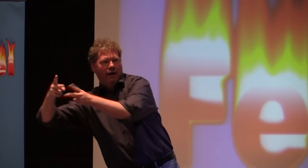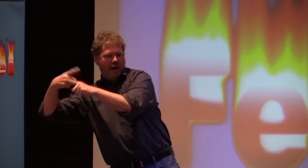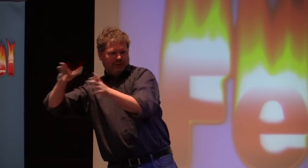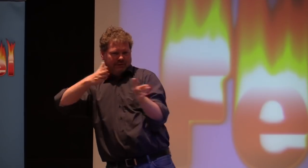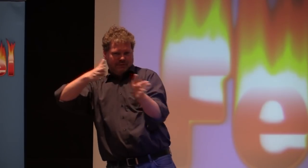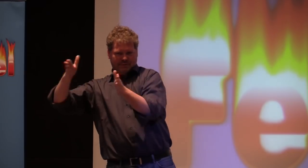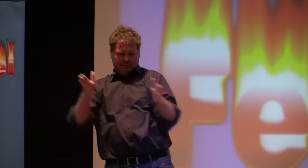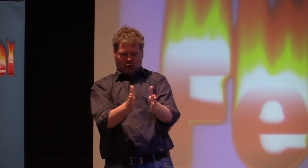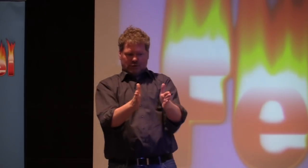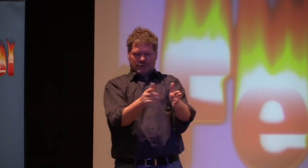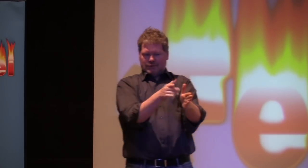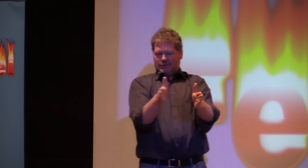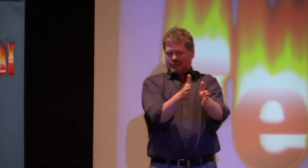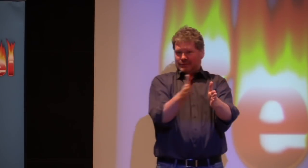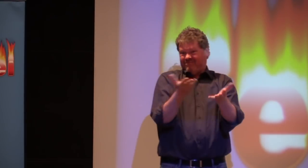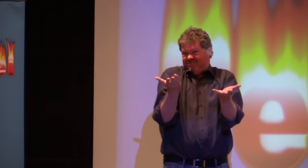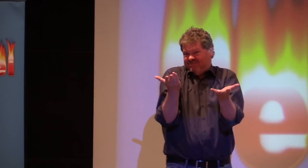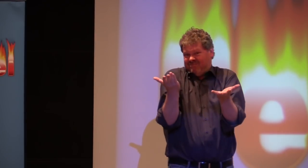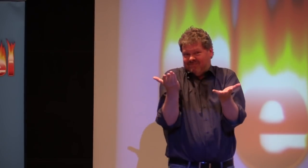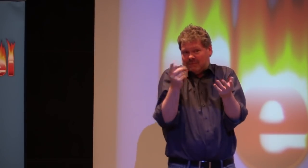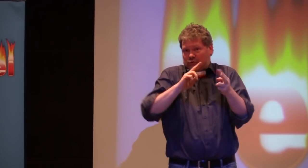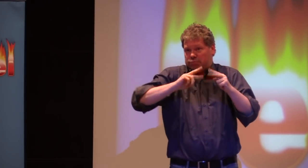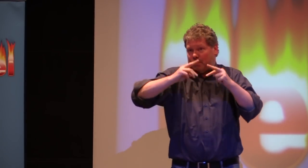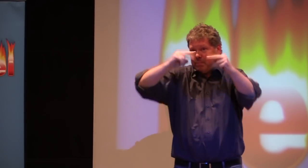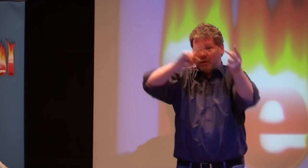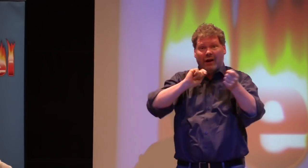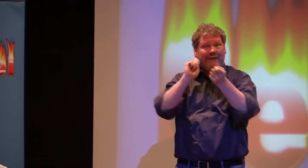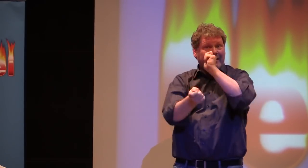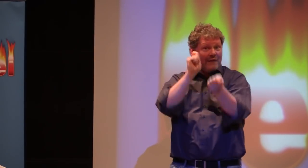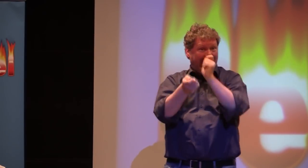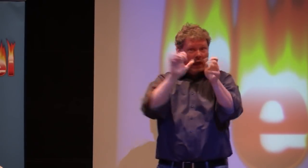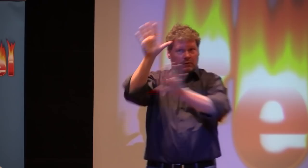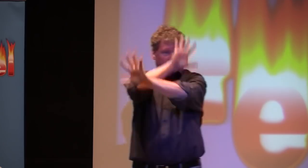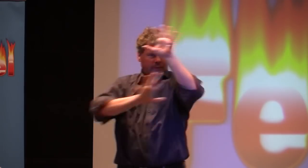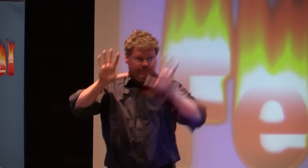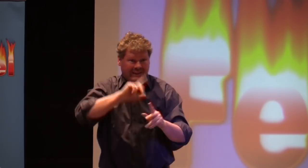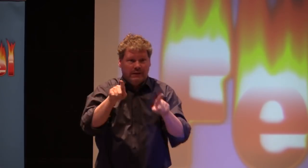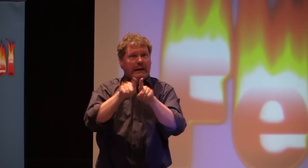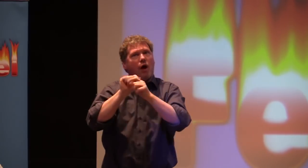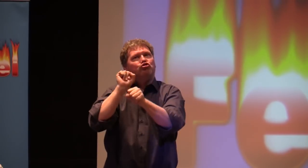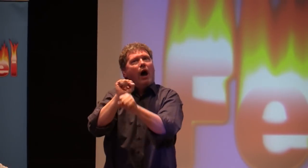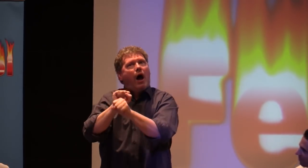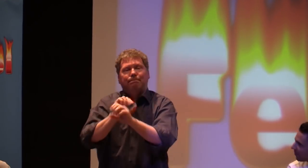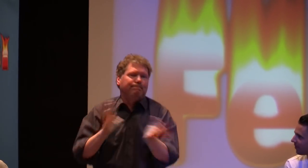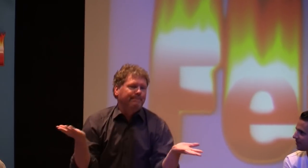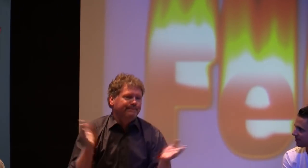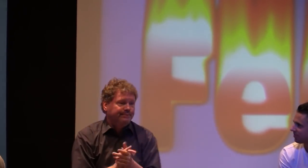Leute bereit sind, ganz viele Ehrenämter zu begleiten, sondern ganz kurz ein Ehrenamt übernehmen und sich dann auch wieder verabschieden von diesem